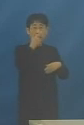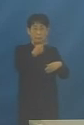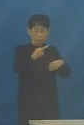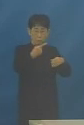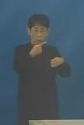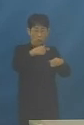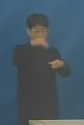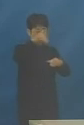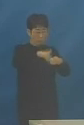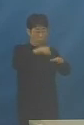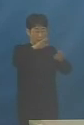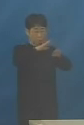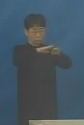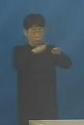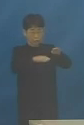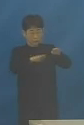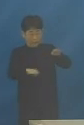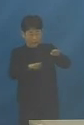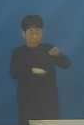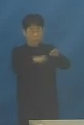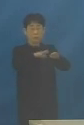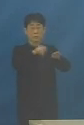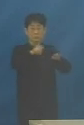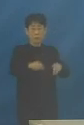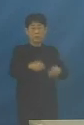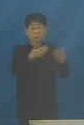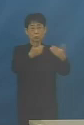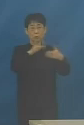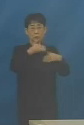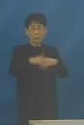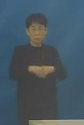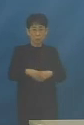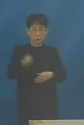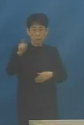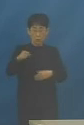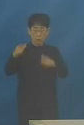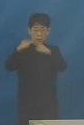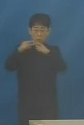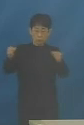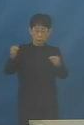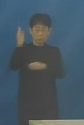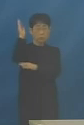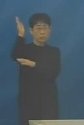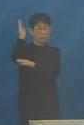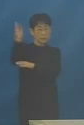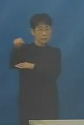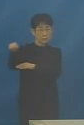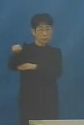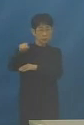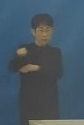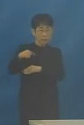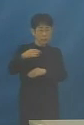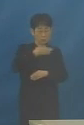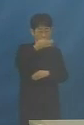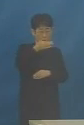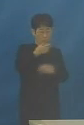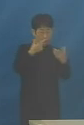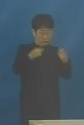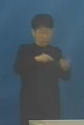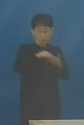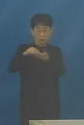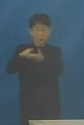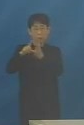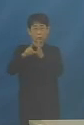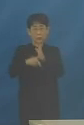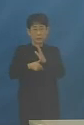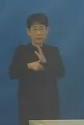その一方で地方の声を国政に反映するためにその選曲がそれをどう担保していくかって